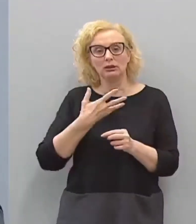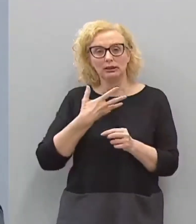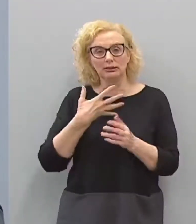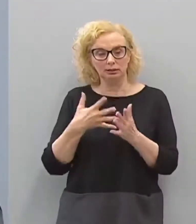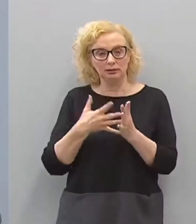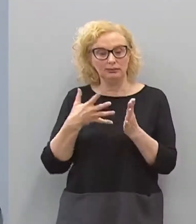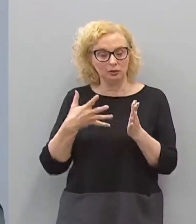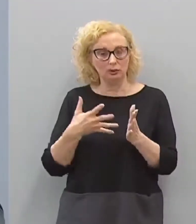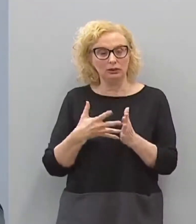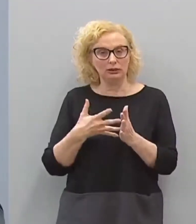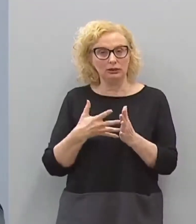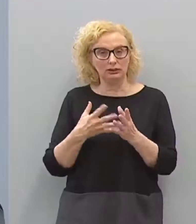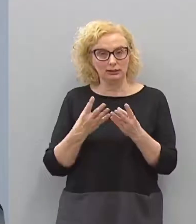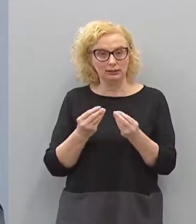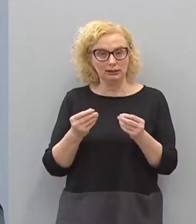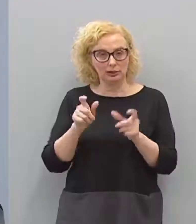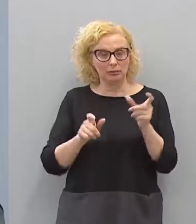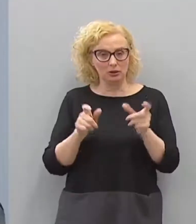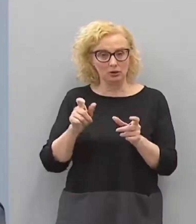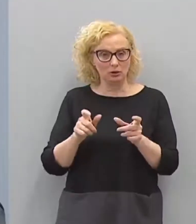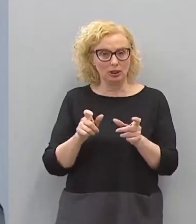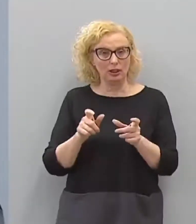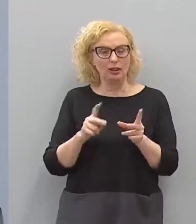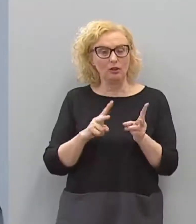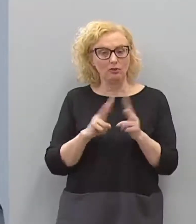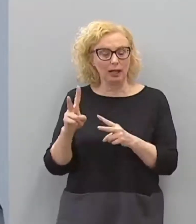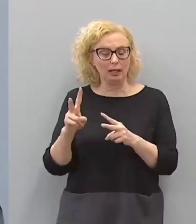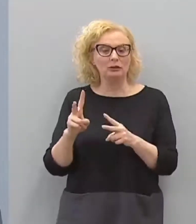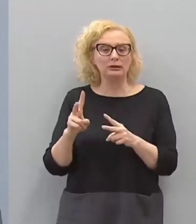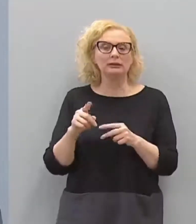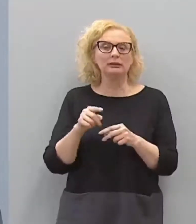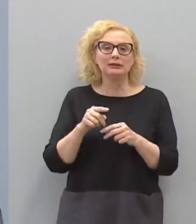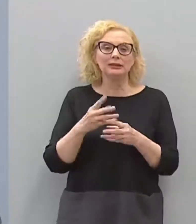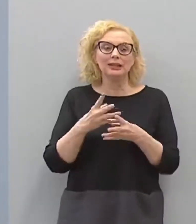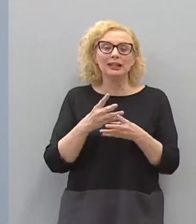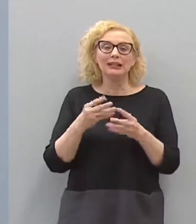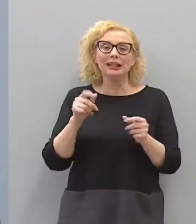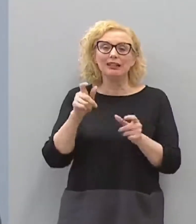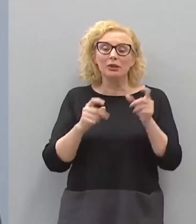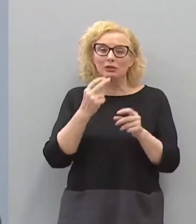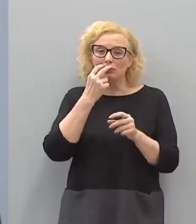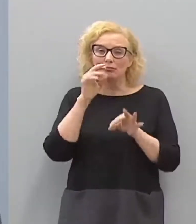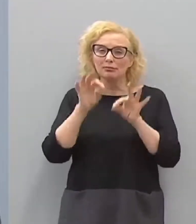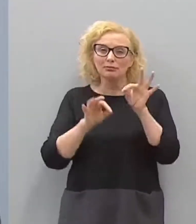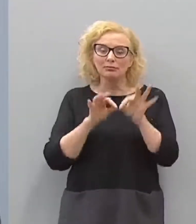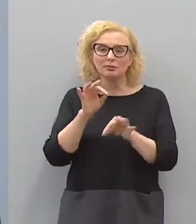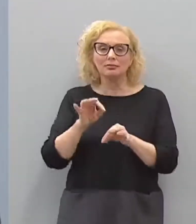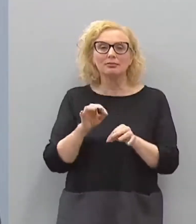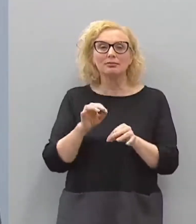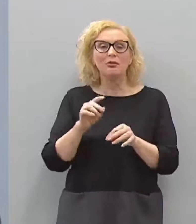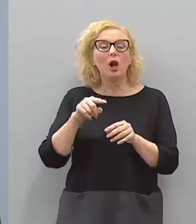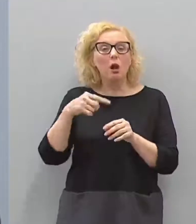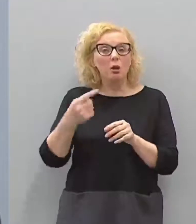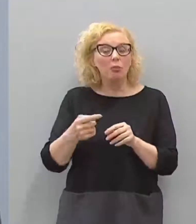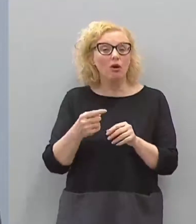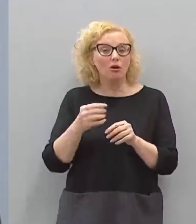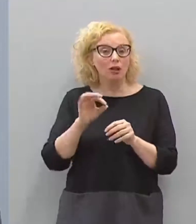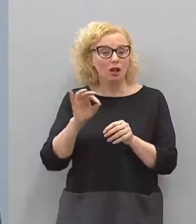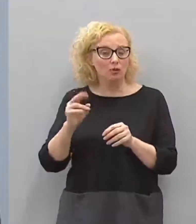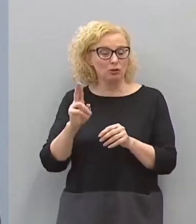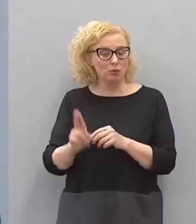intensità la gran parte delle persone che finiscono terapia intensiva e che poi decidono anche perché ci di